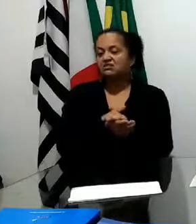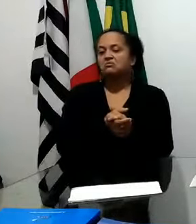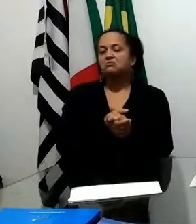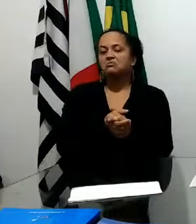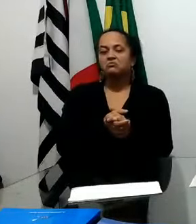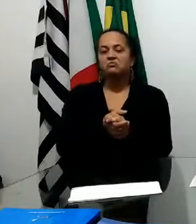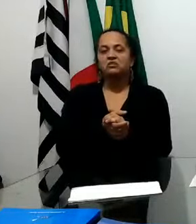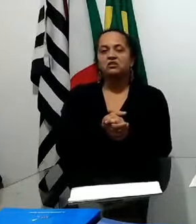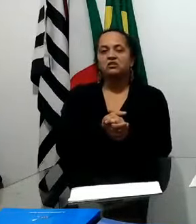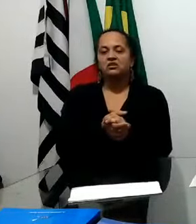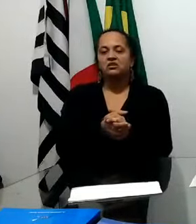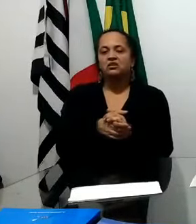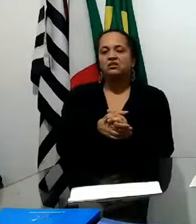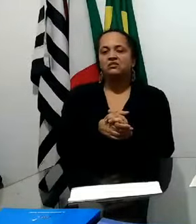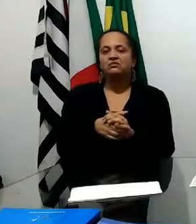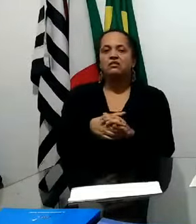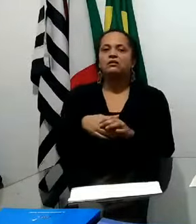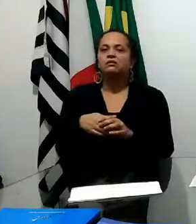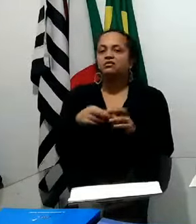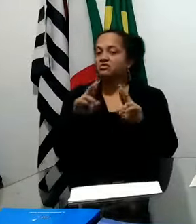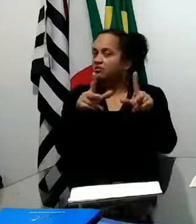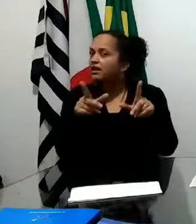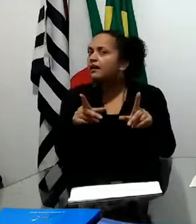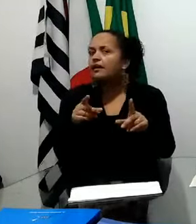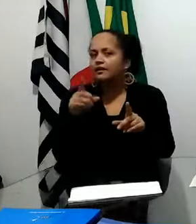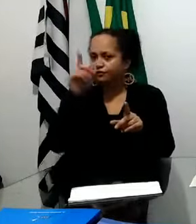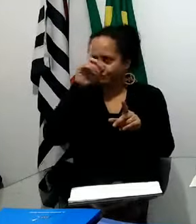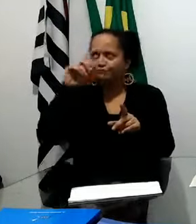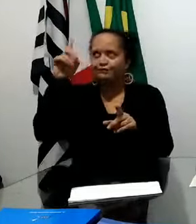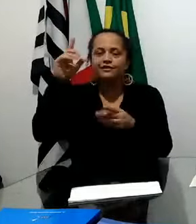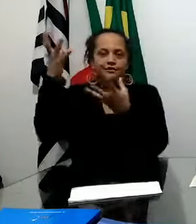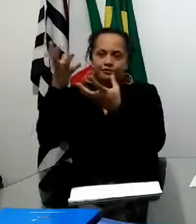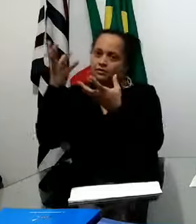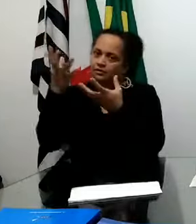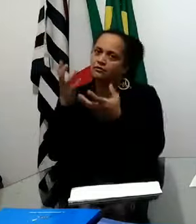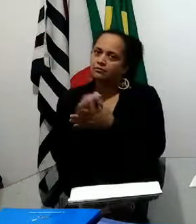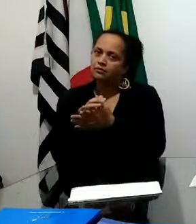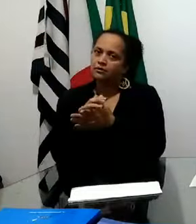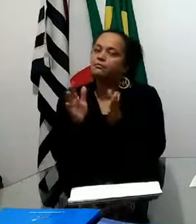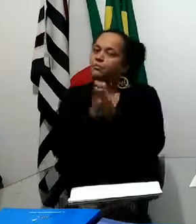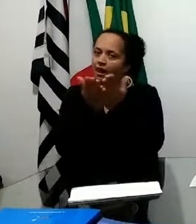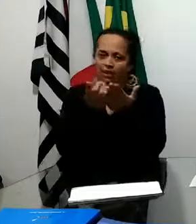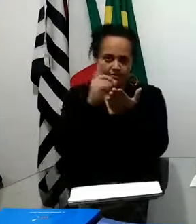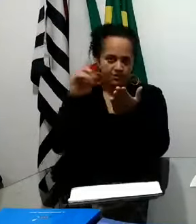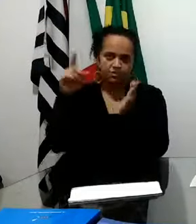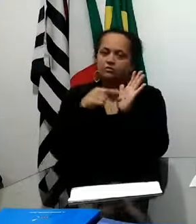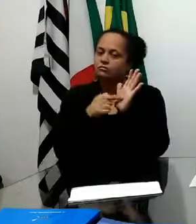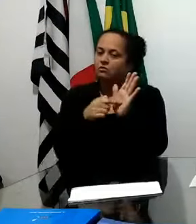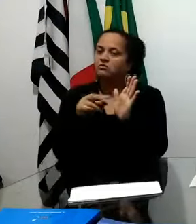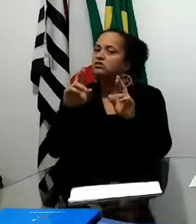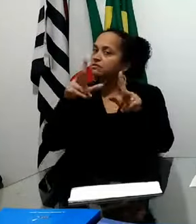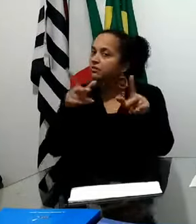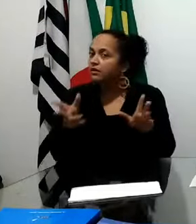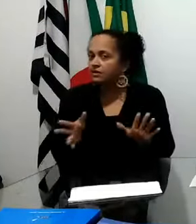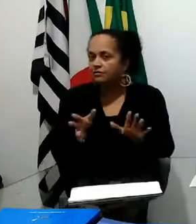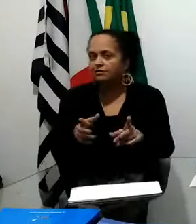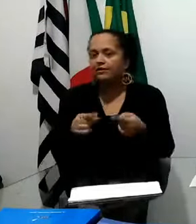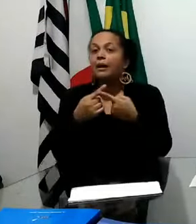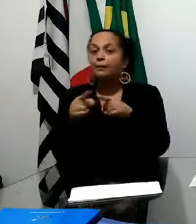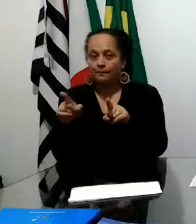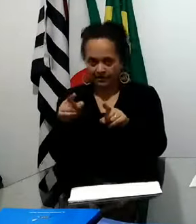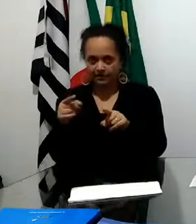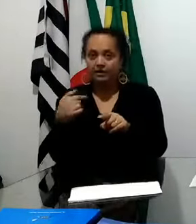algum comportamento que não condiz com aquilo que muitas vezes pregamos e que não está escrito na palavra. Mas eu quero te encorajar, porque a